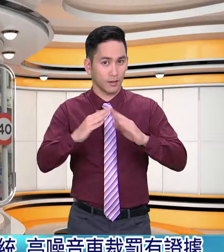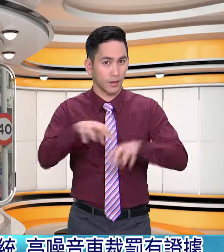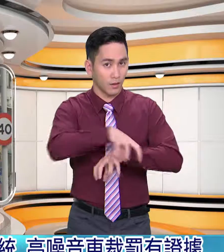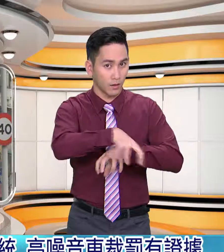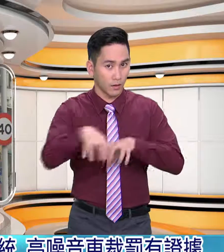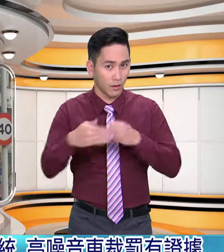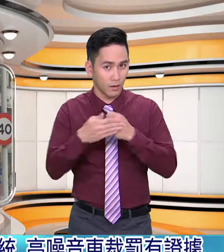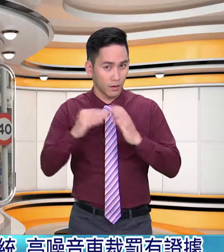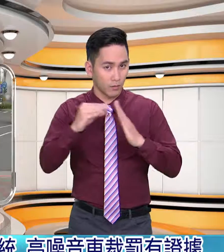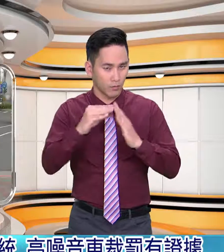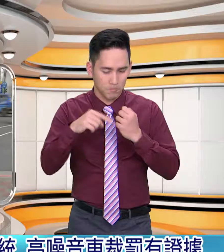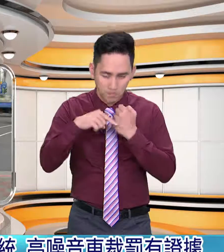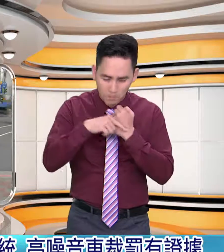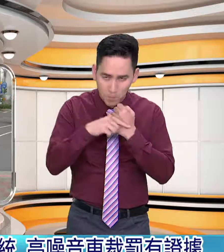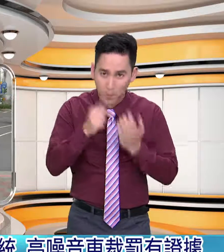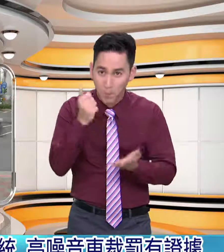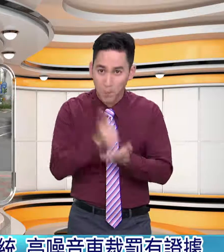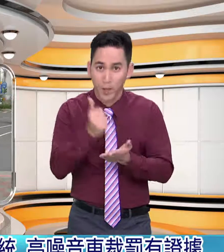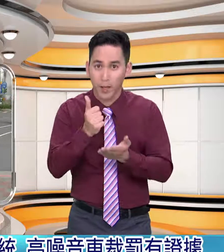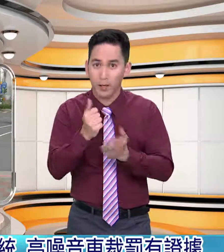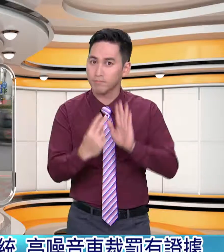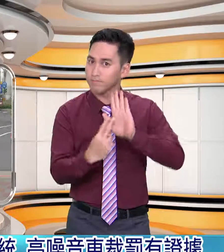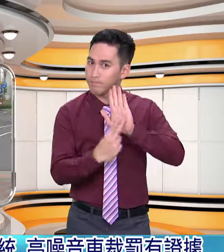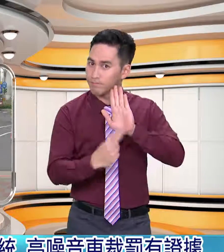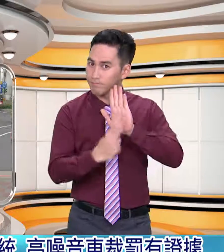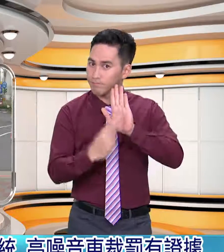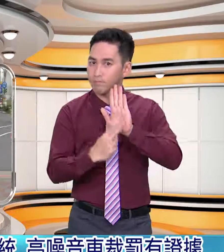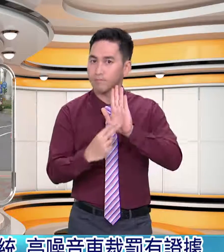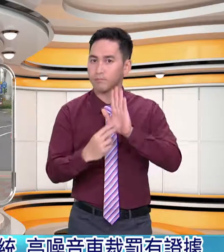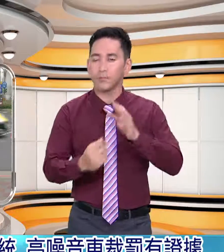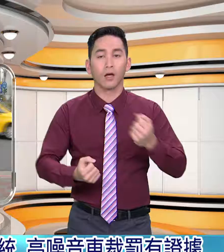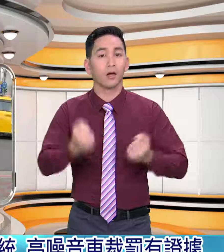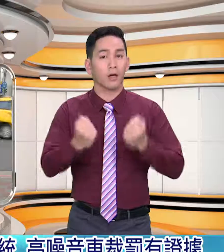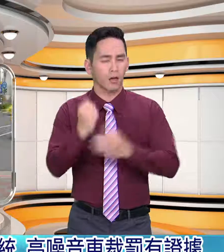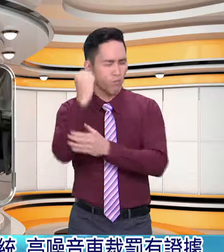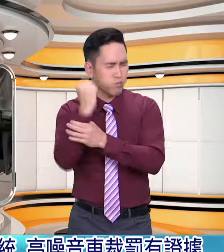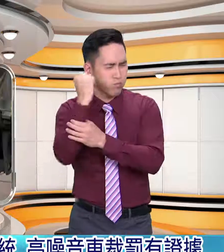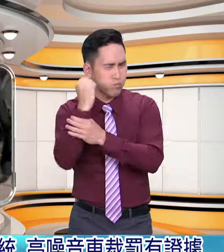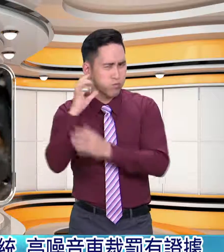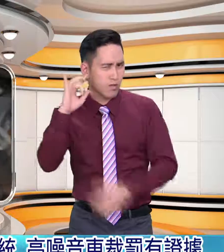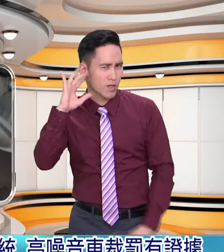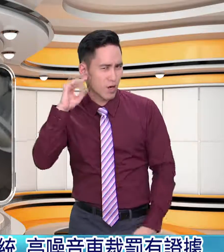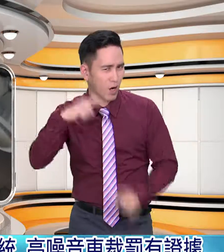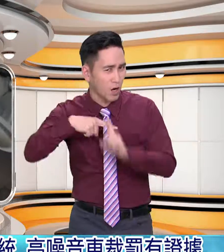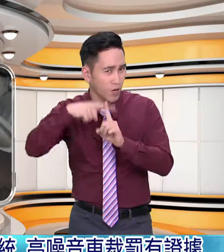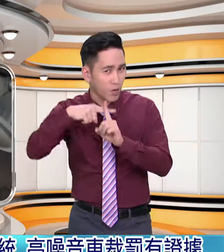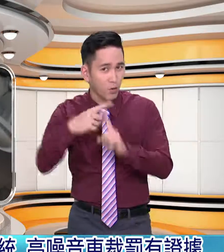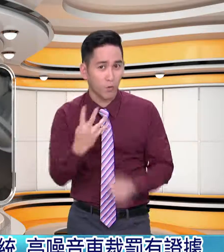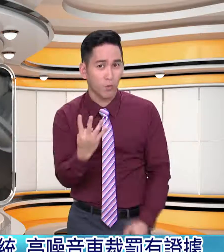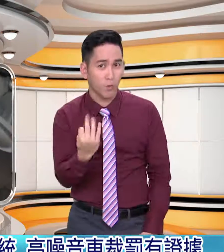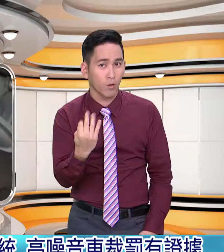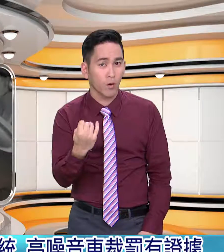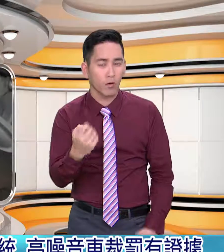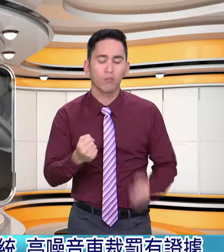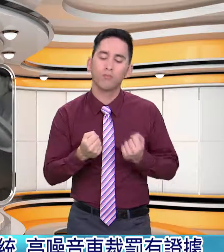台北市环保局研发全国首创照相系统，能够同时收集车辆的音